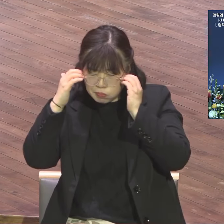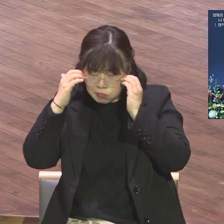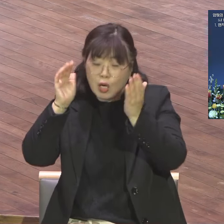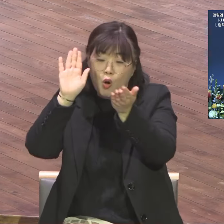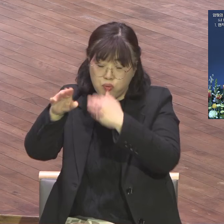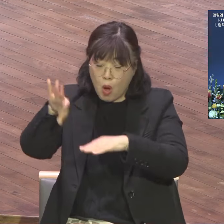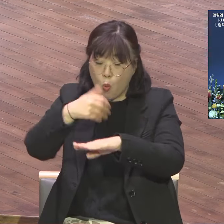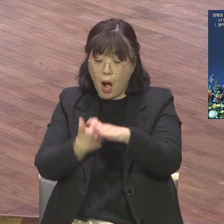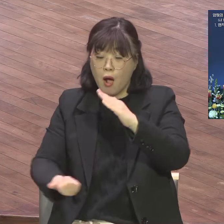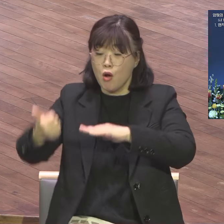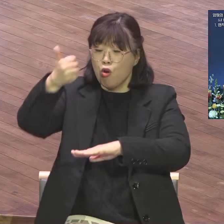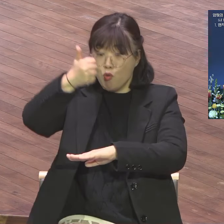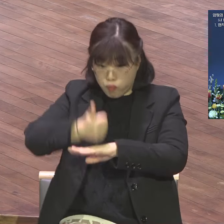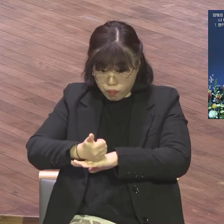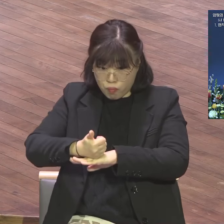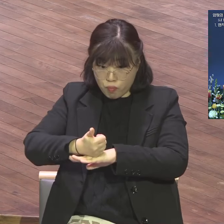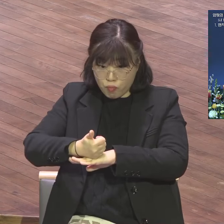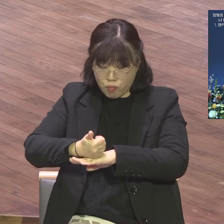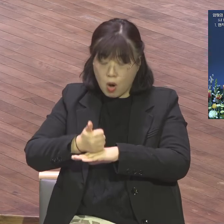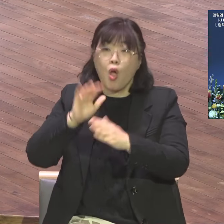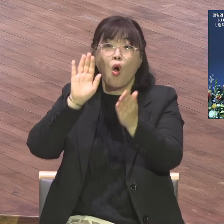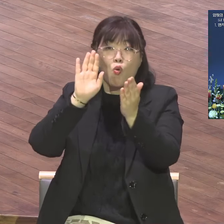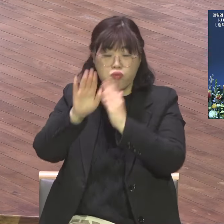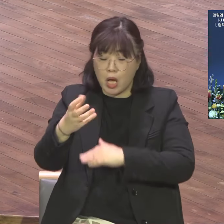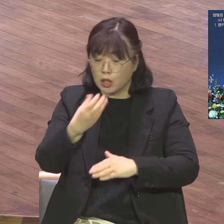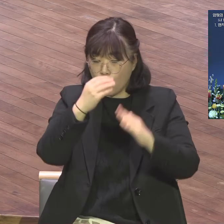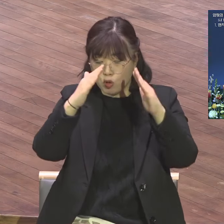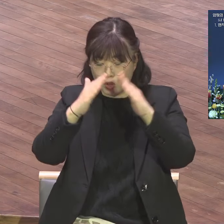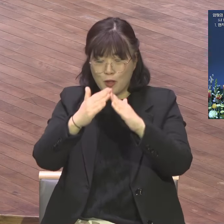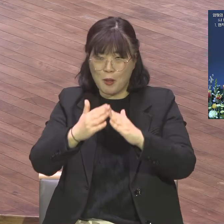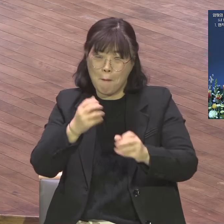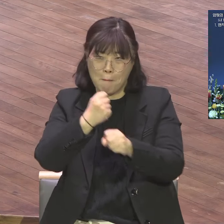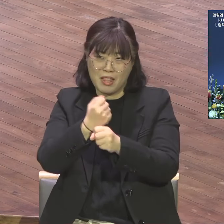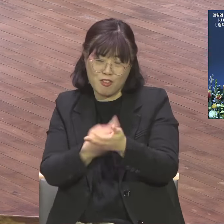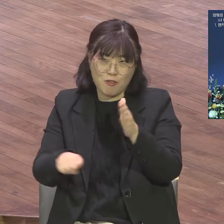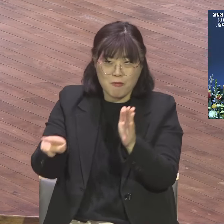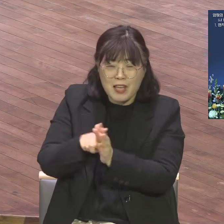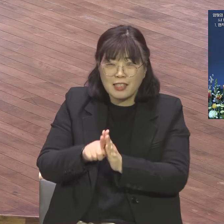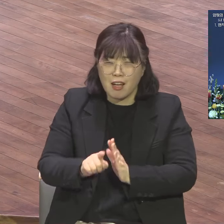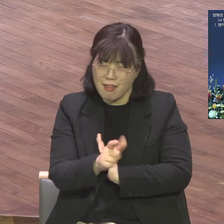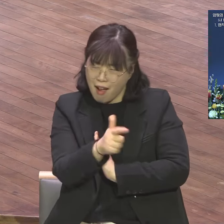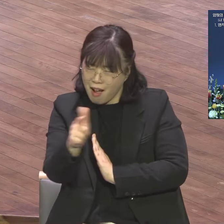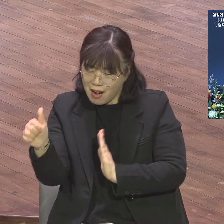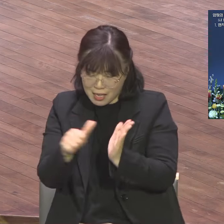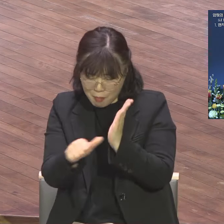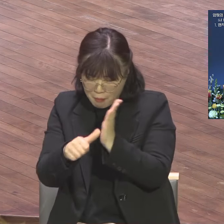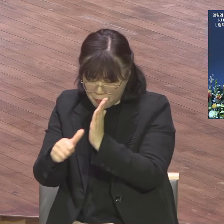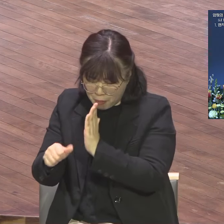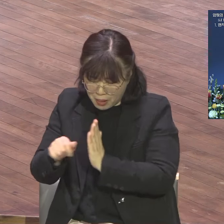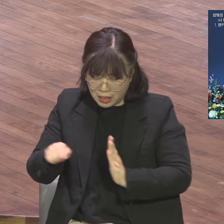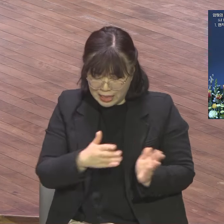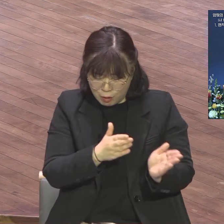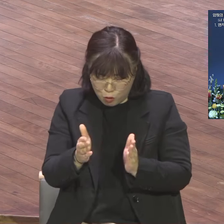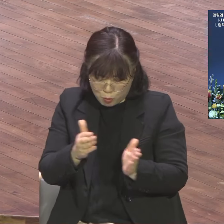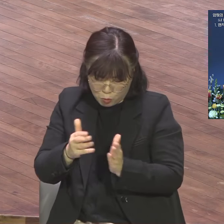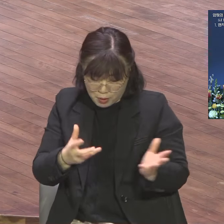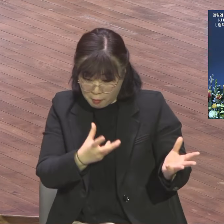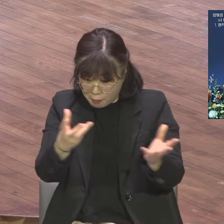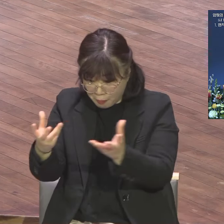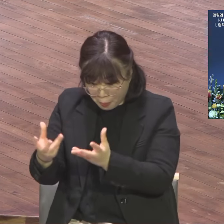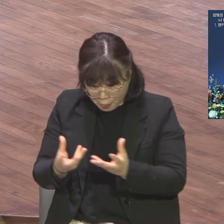이 말씀에 이런 방구 질문도 안 했어요. 대단하죠. 그대로